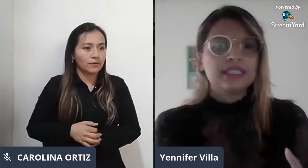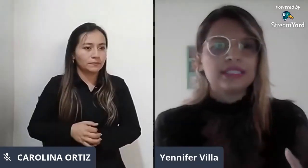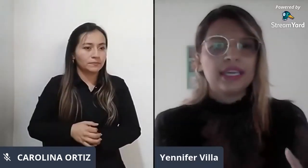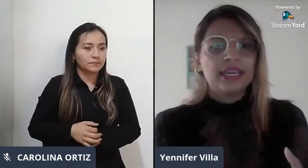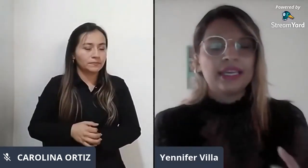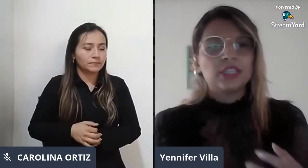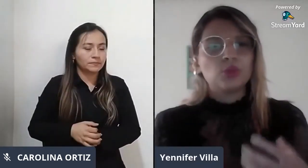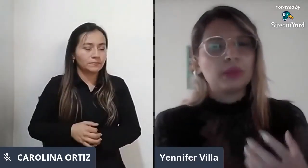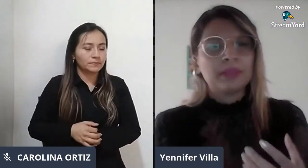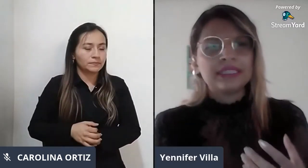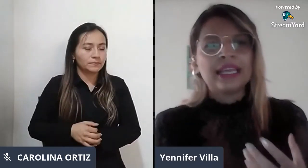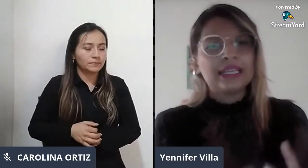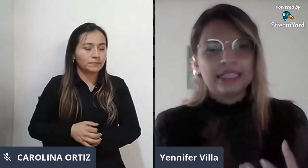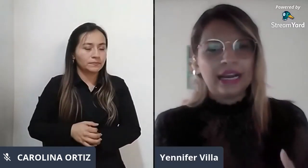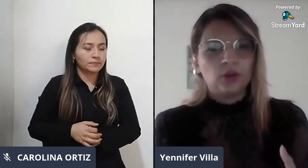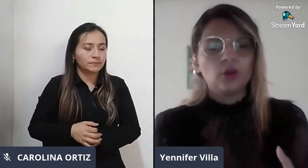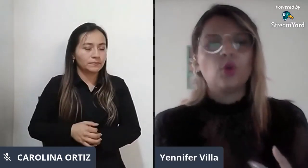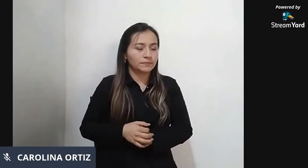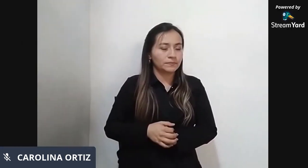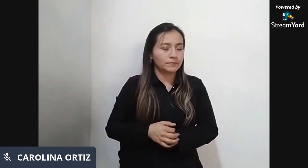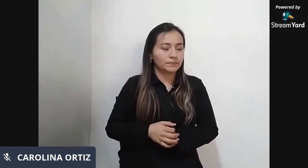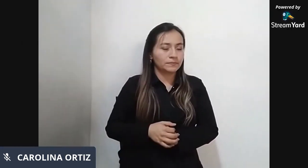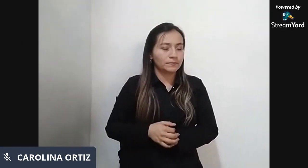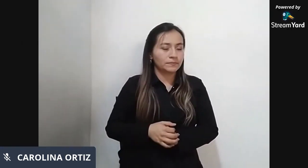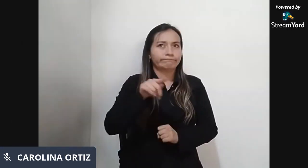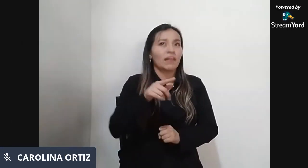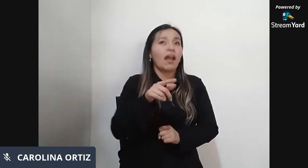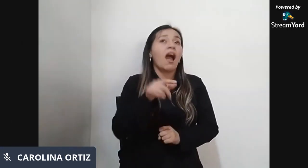Eso me parece que es supremamente delicado.